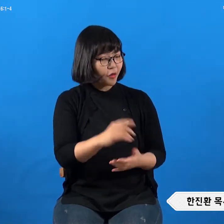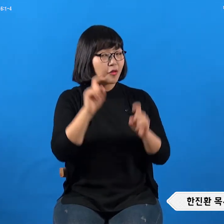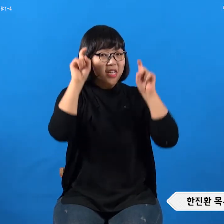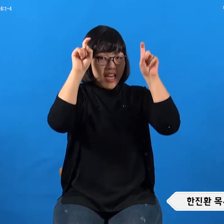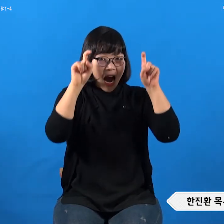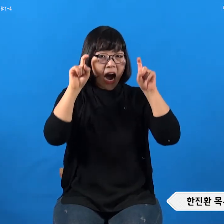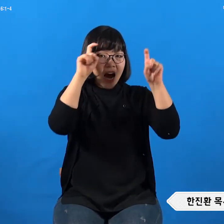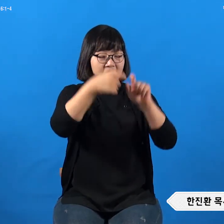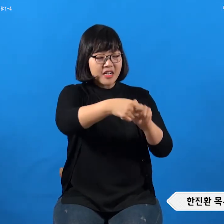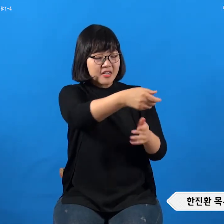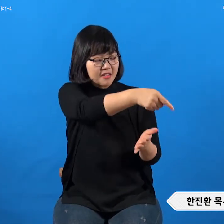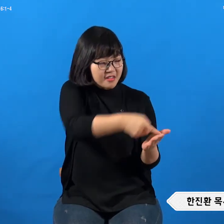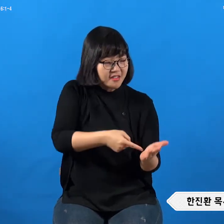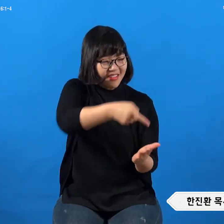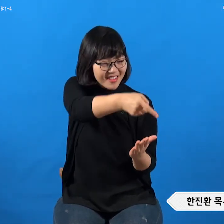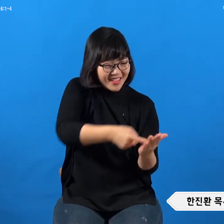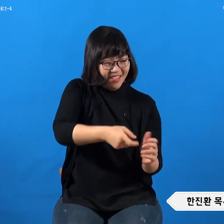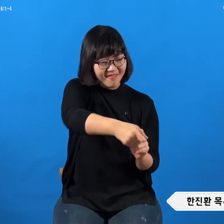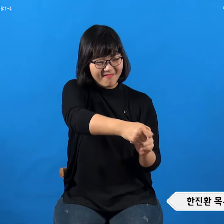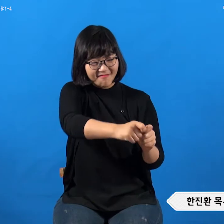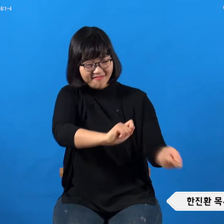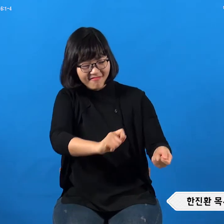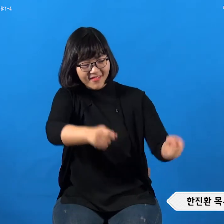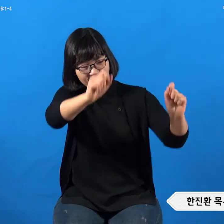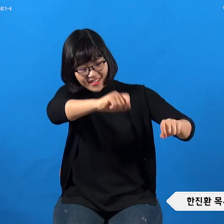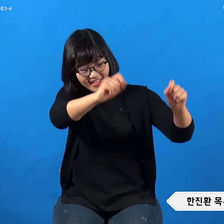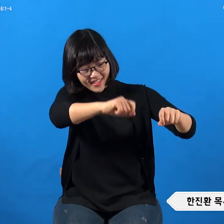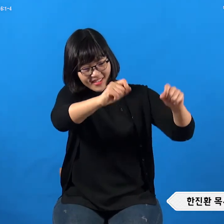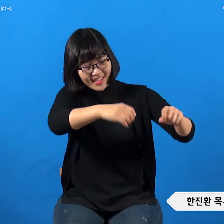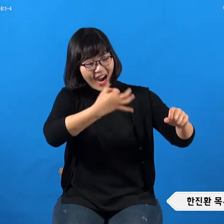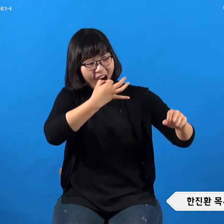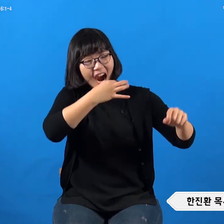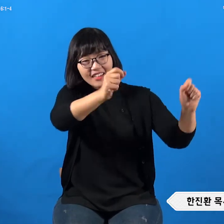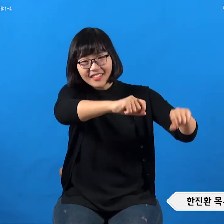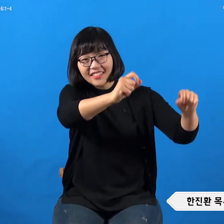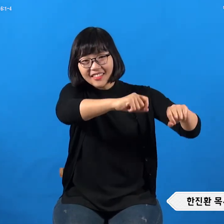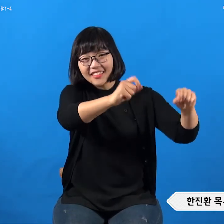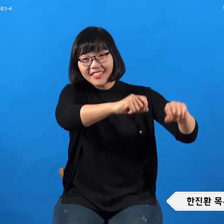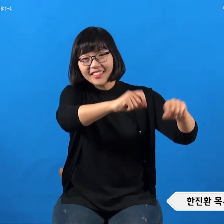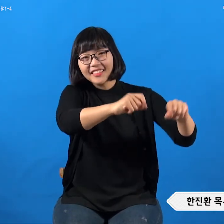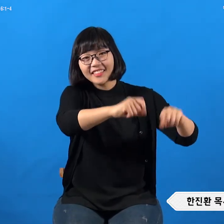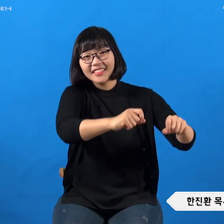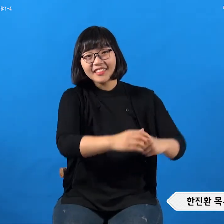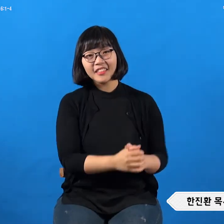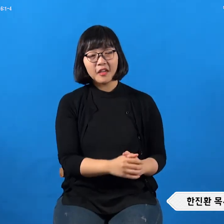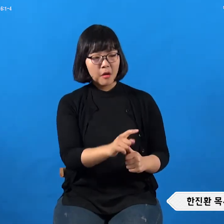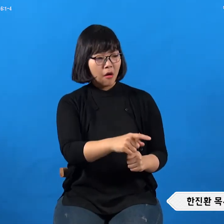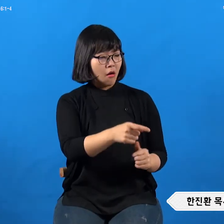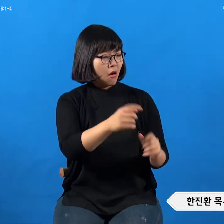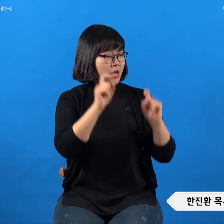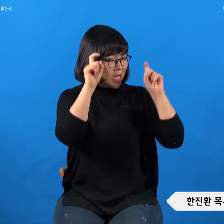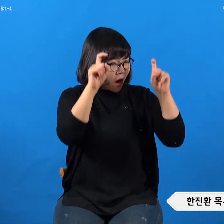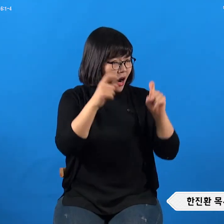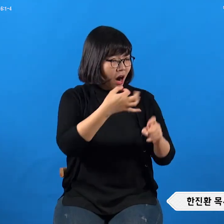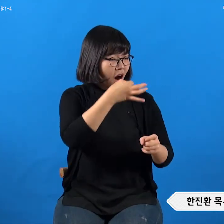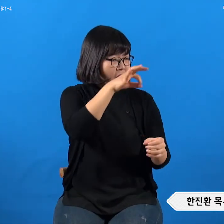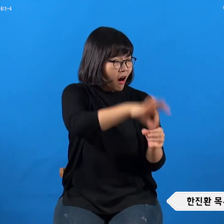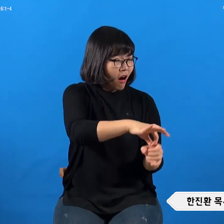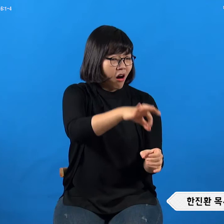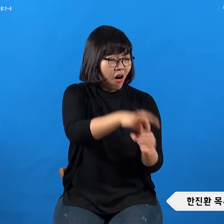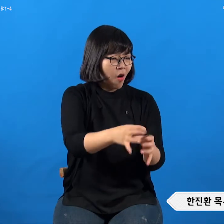양의 배를 다 갈라가지고 도살을 시켰습니다. 도살당한 양들이 한방